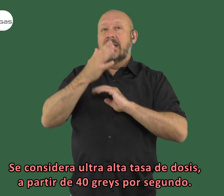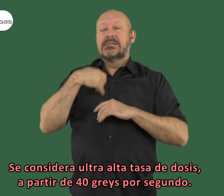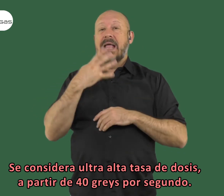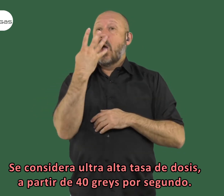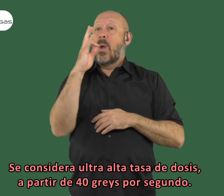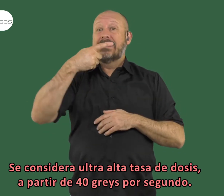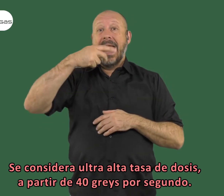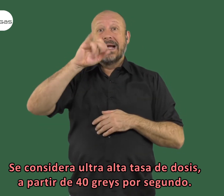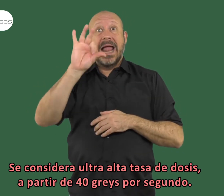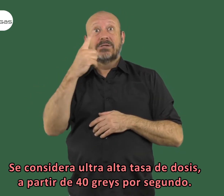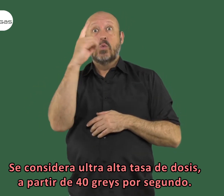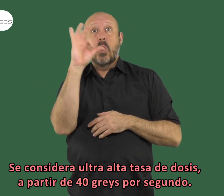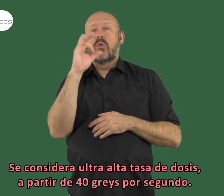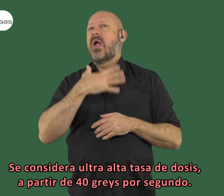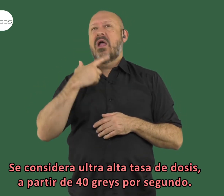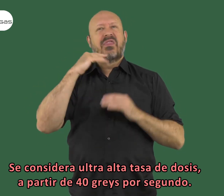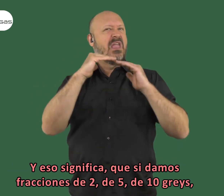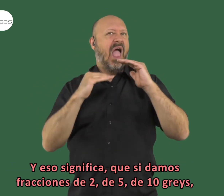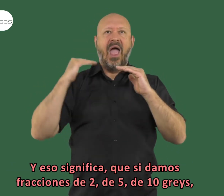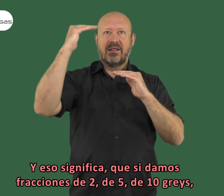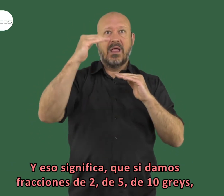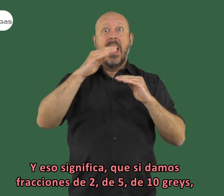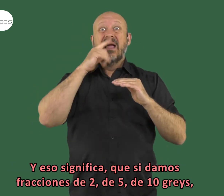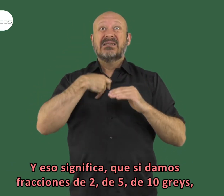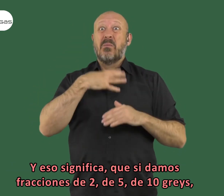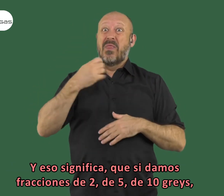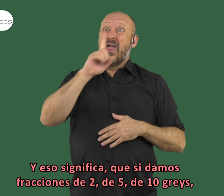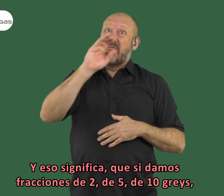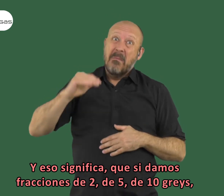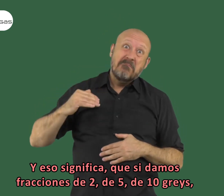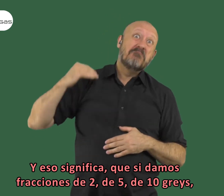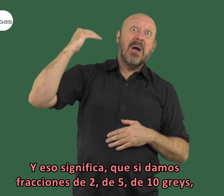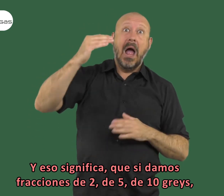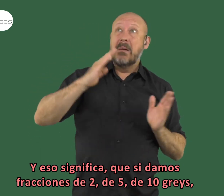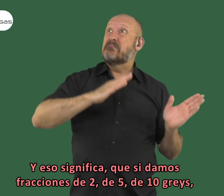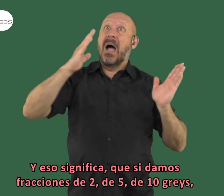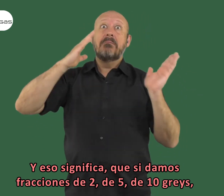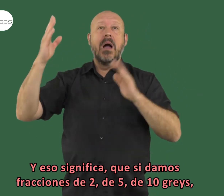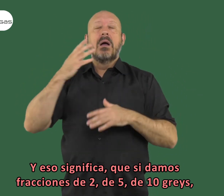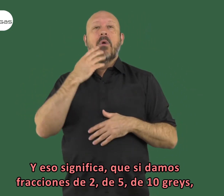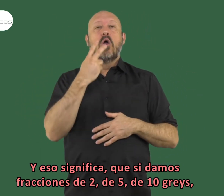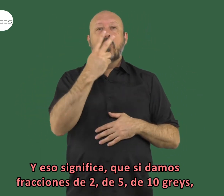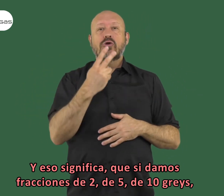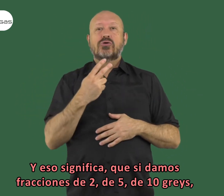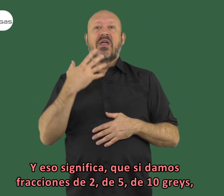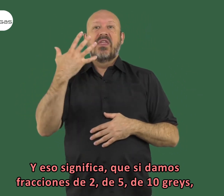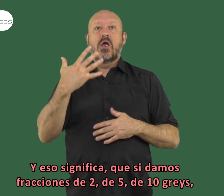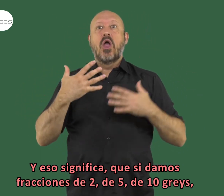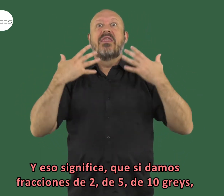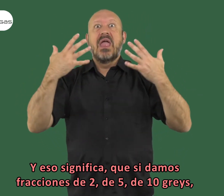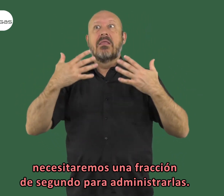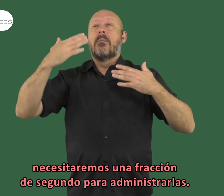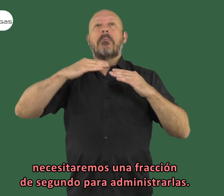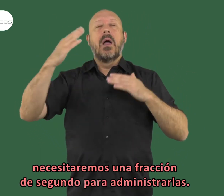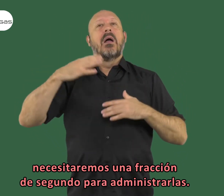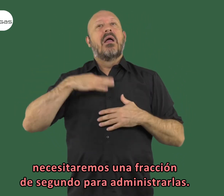ya a partir de 40 Grays por segundo. Y eso significa pues que si damos fracciones de 2, de 5, de